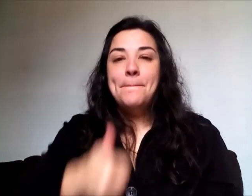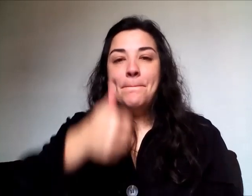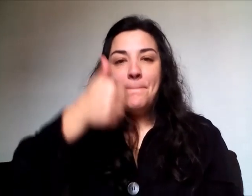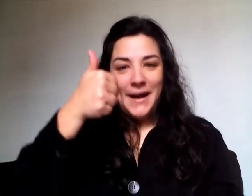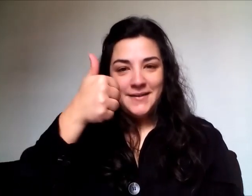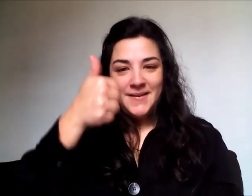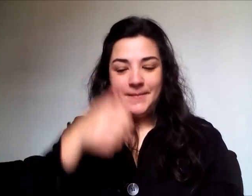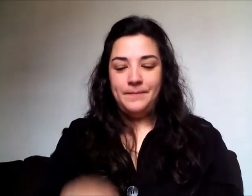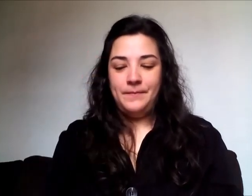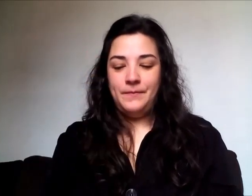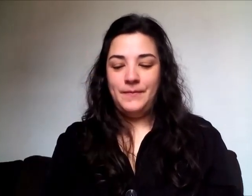Más.